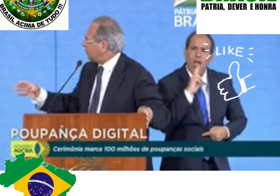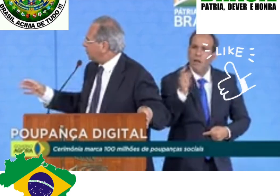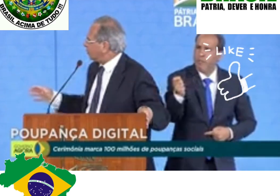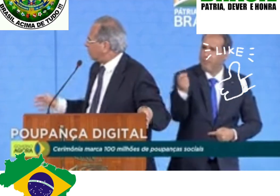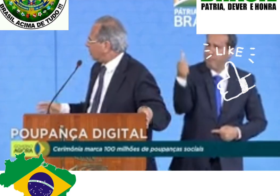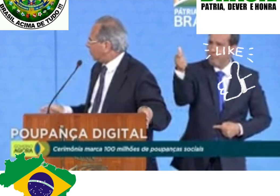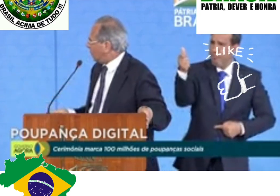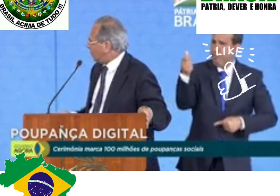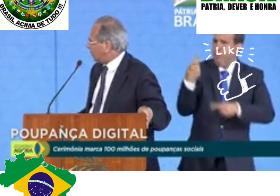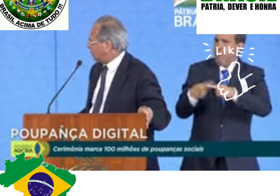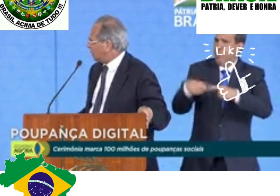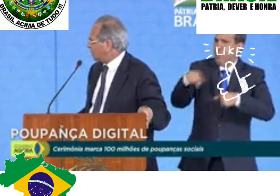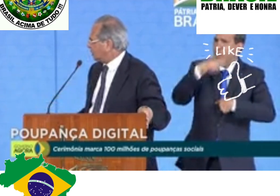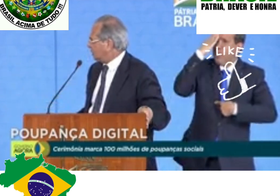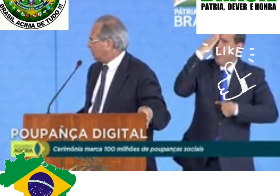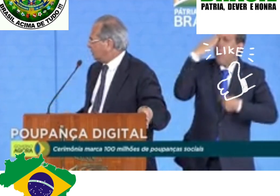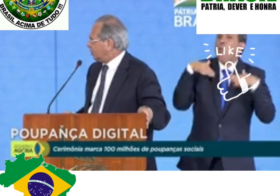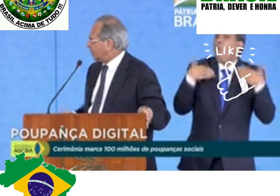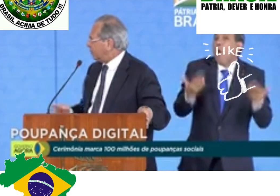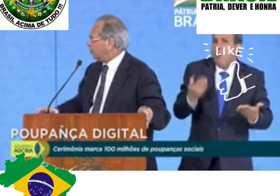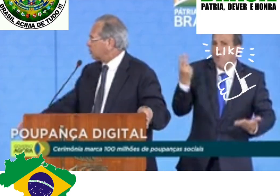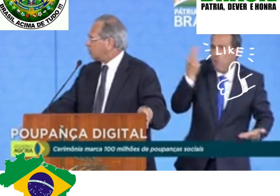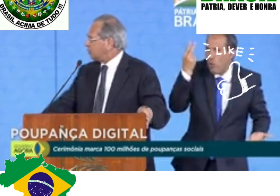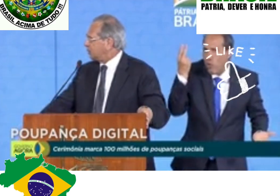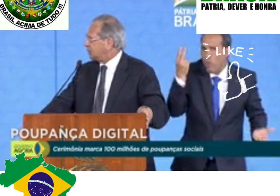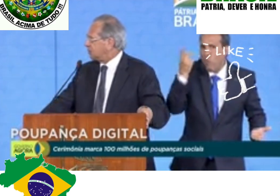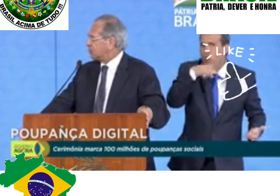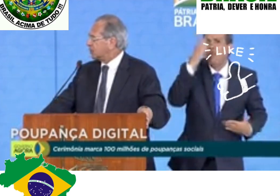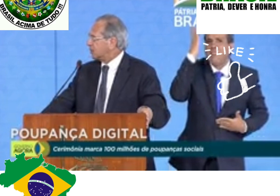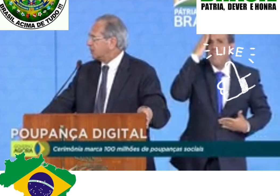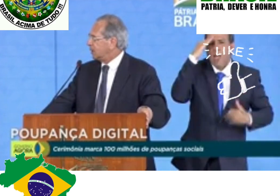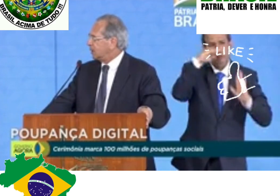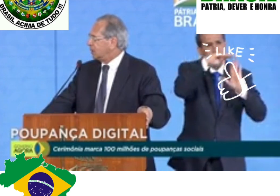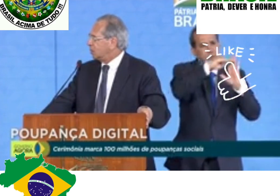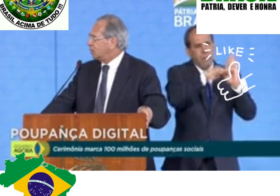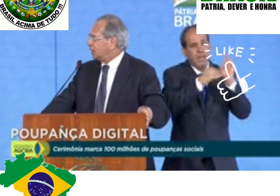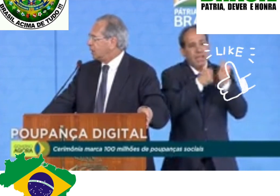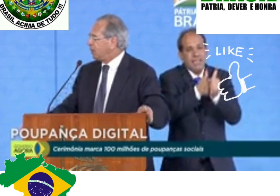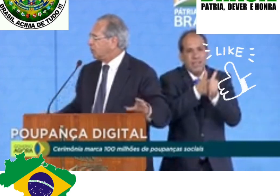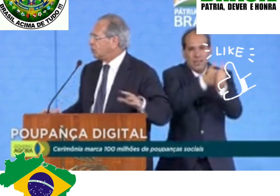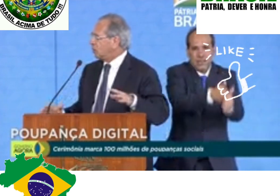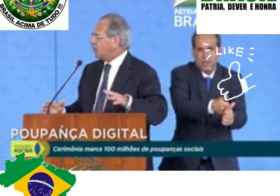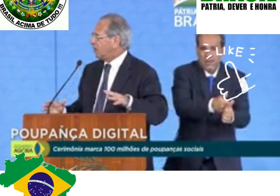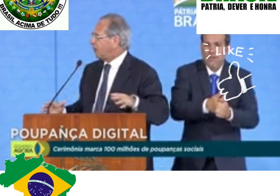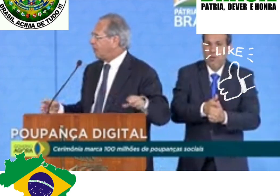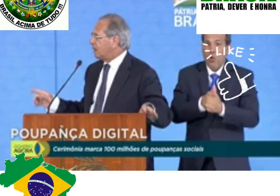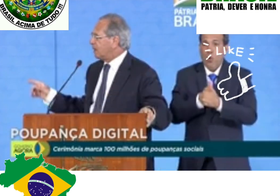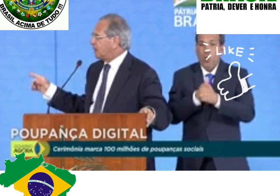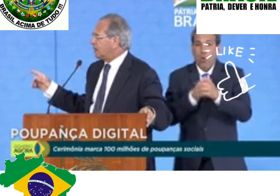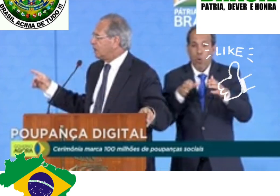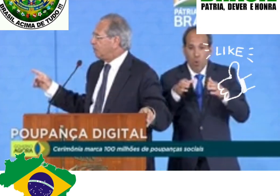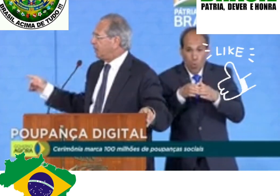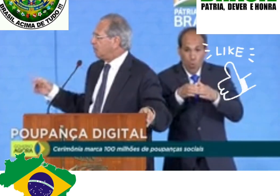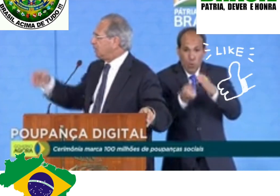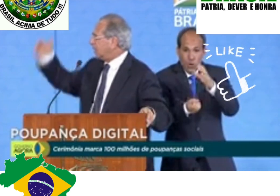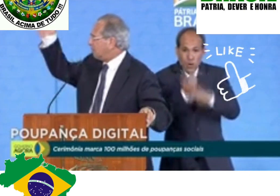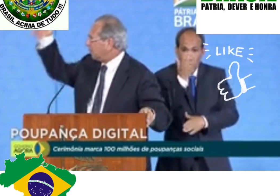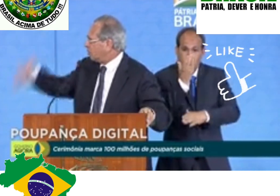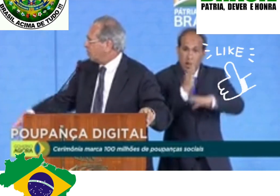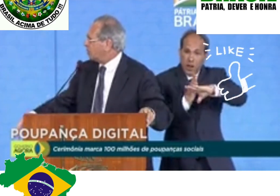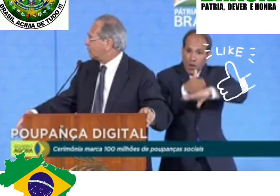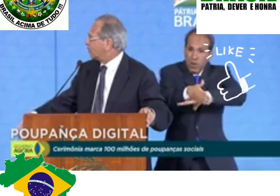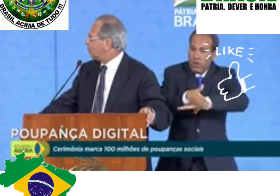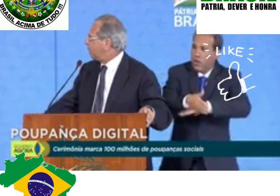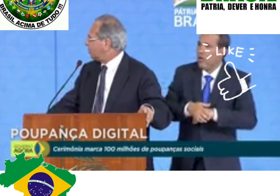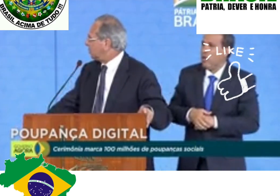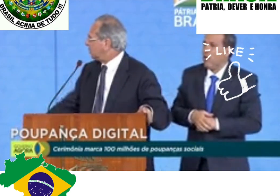nós sabemos os nossos valores, nós sabemos os nossos princípios. Quando a equipe entrou, o Pedro